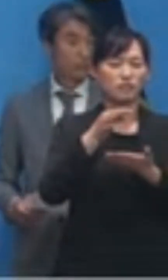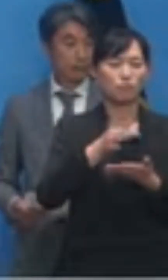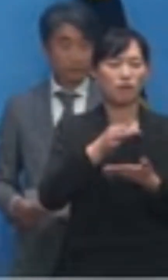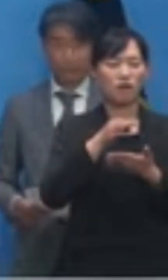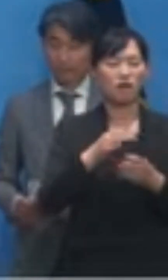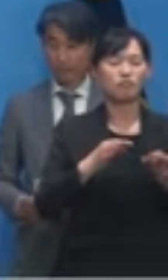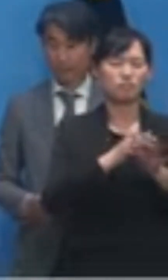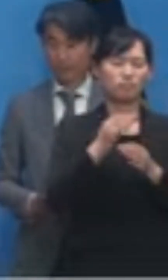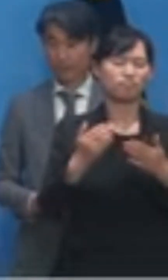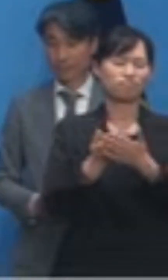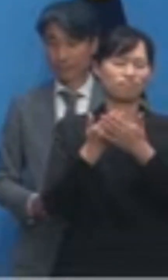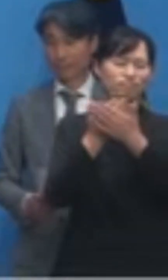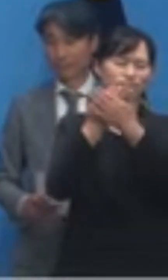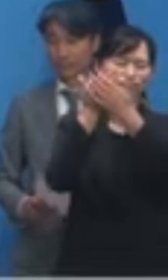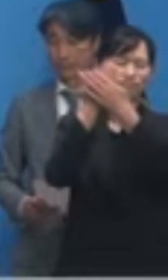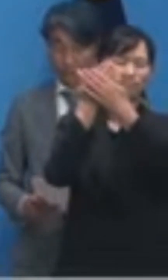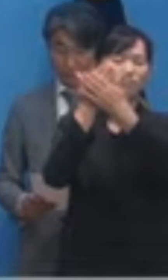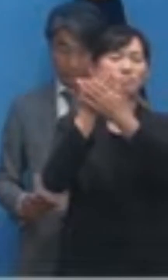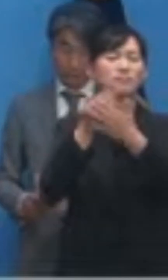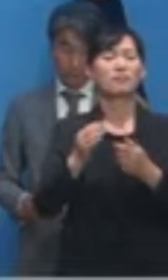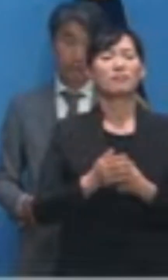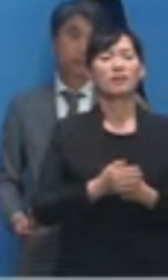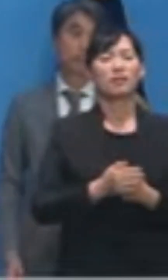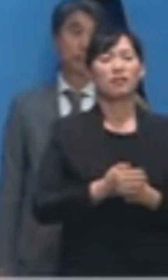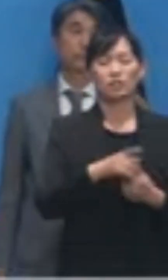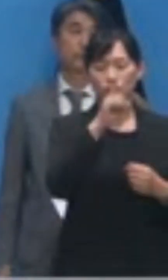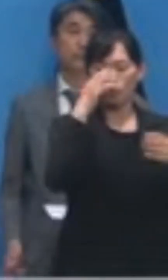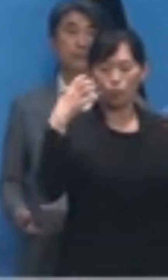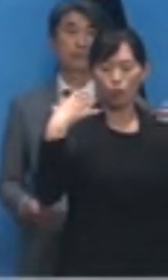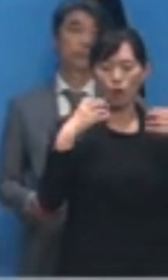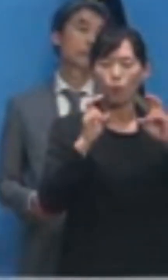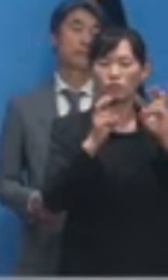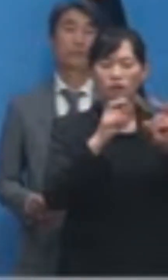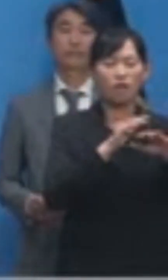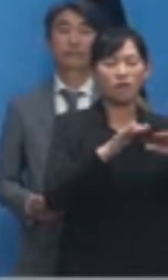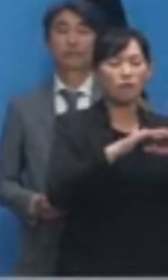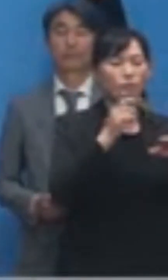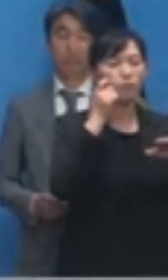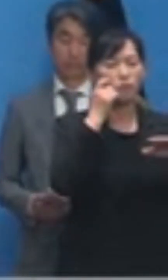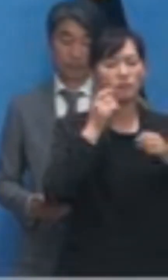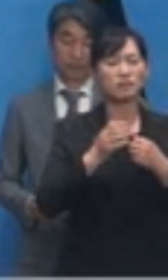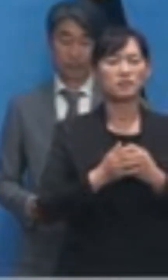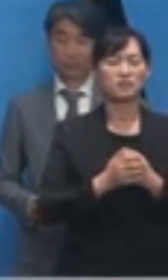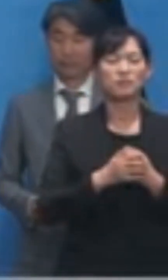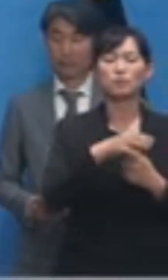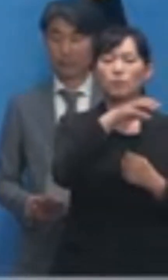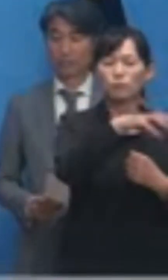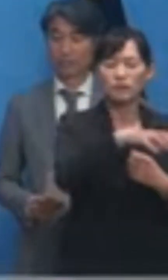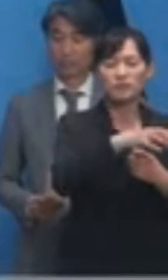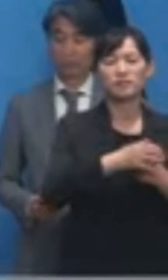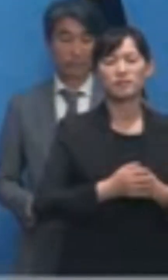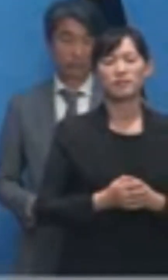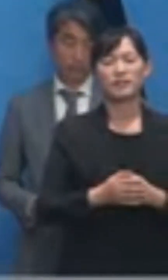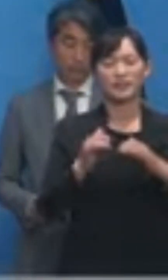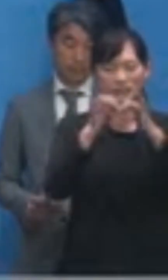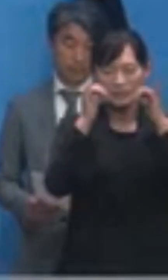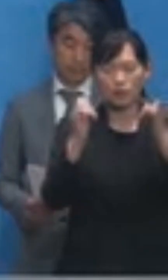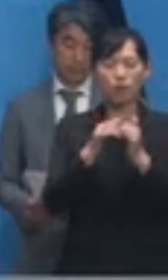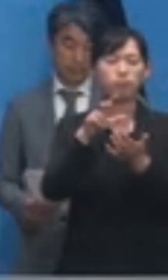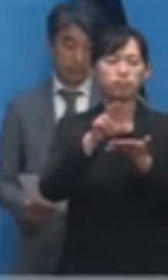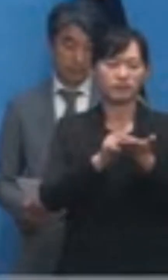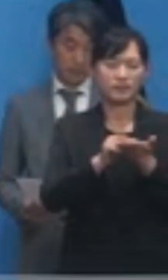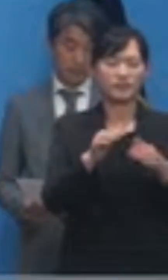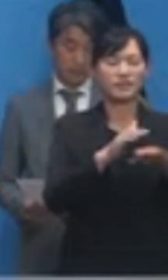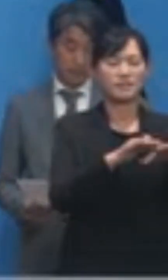만한 수준으로 높여왔습니다. 정부와 기업이 해결하기 어려운 제3섹터 영역에서 사회 문제